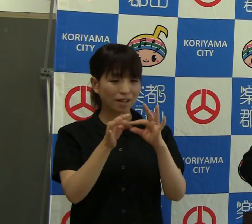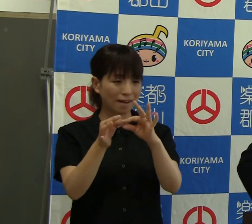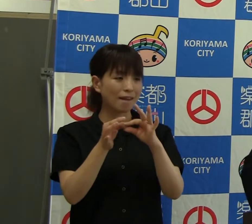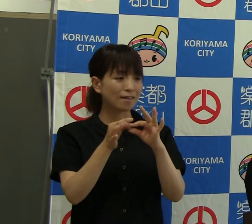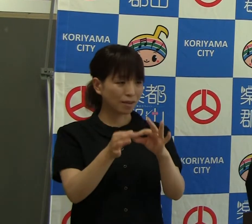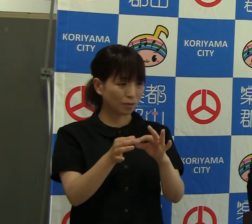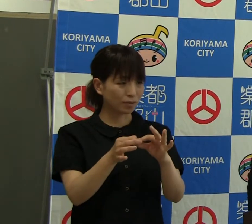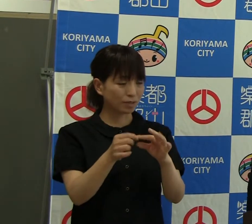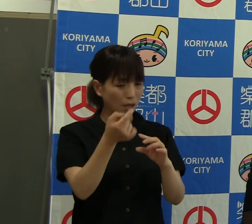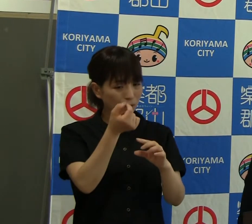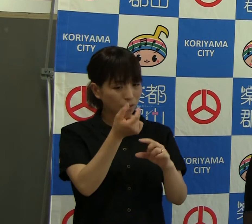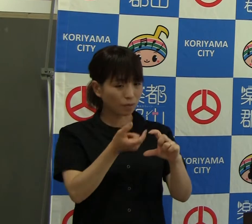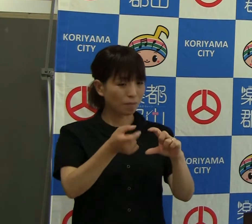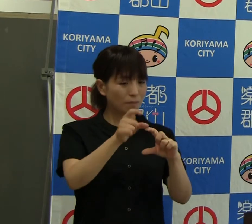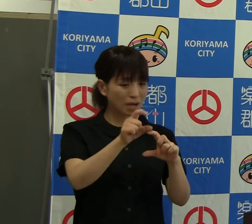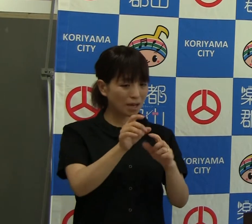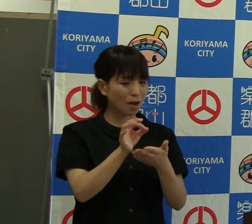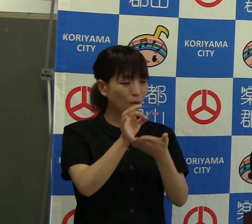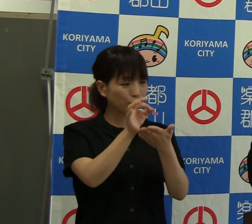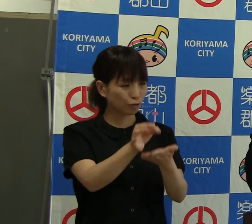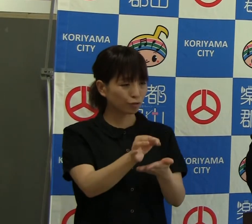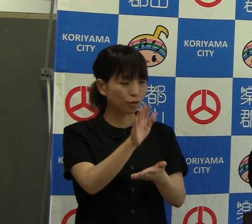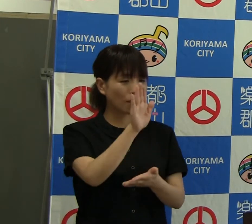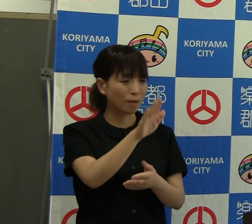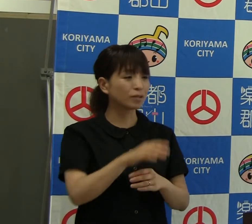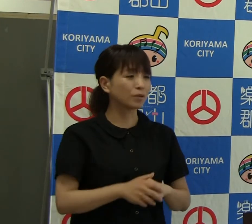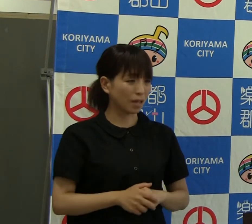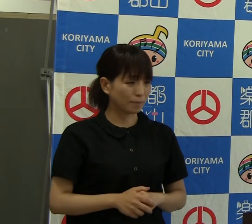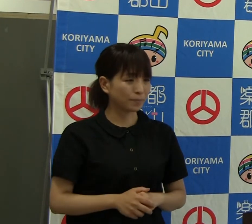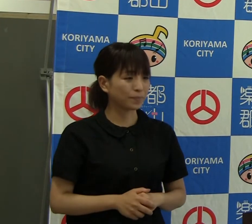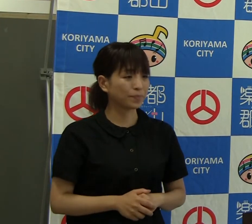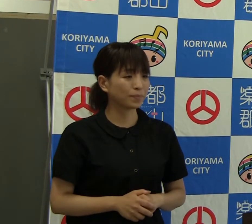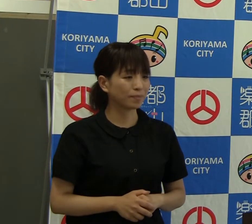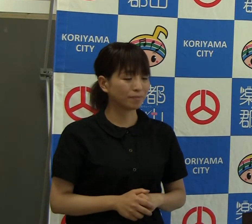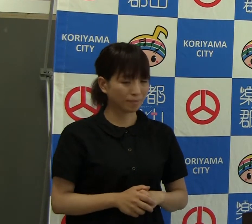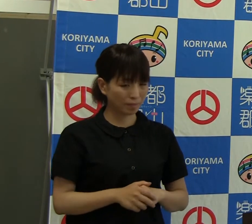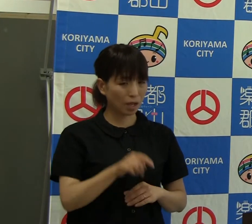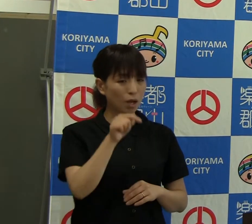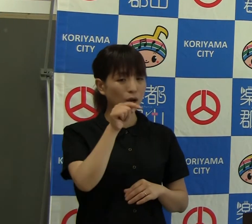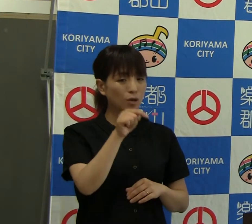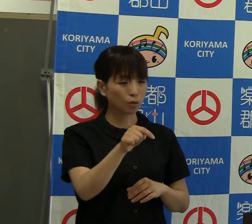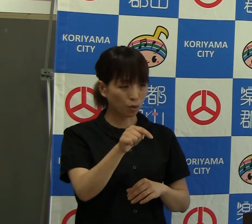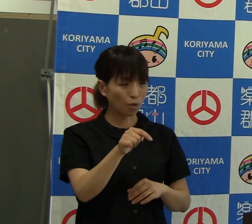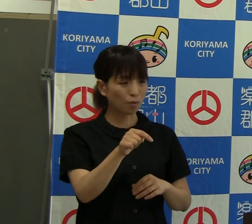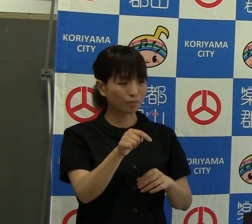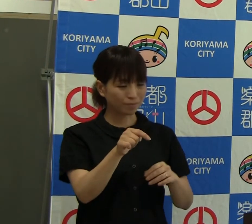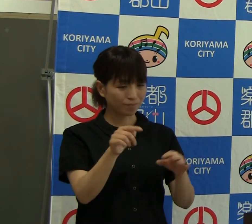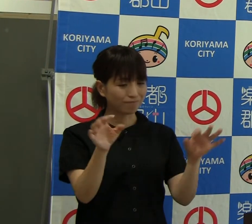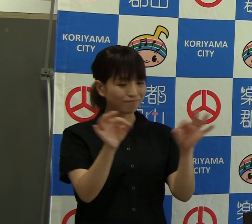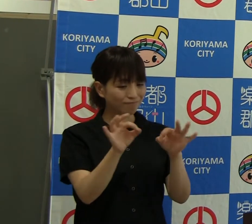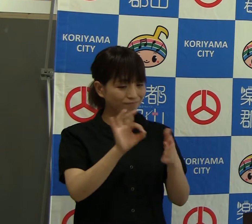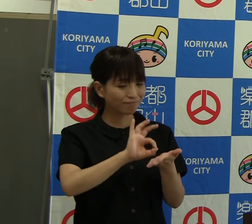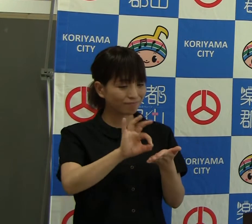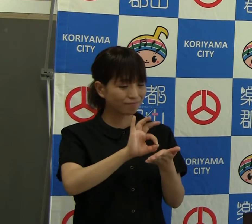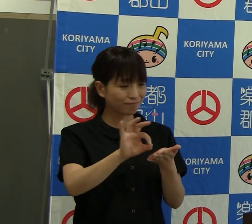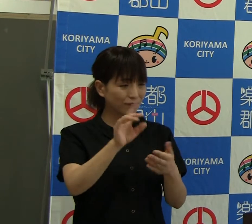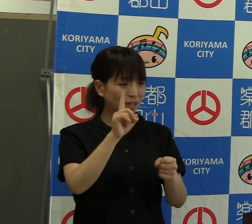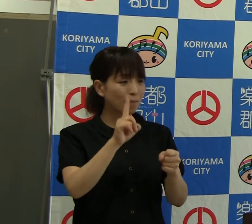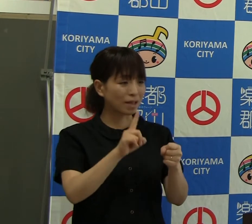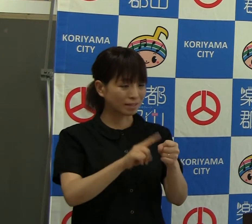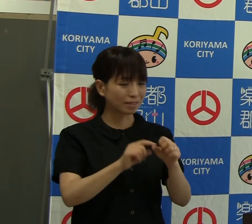かやっておりますので、まあ、その特段このクラウドファンディングのために特別やるってことじゃなくて、今までのですね、